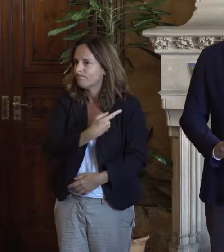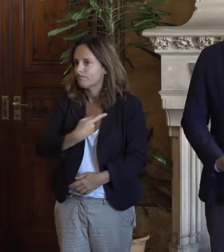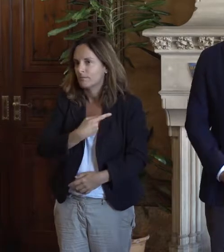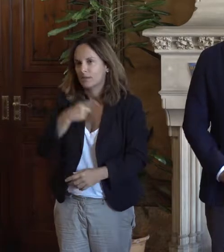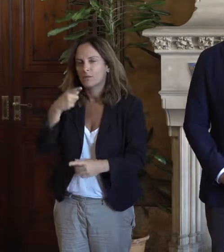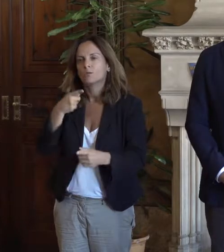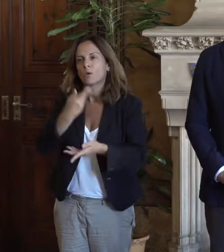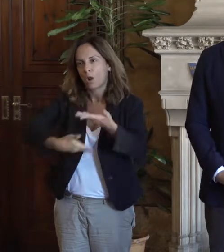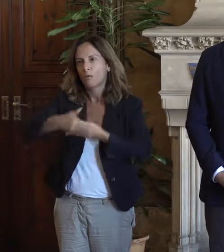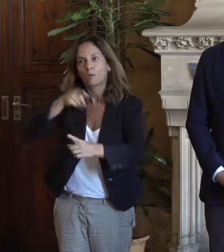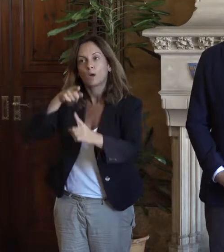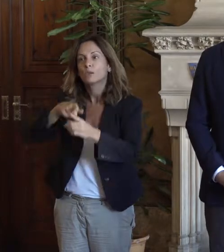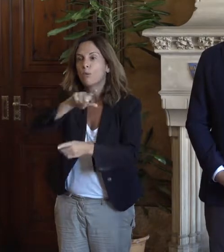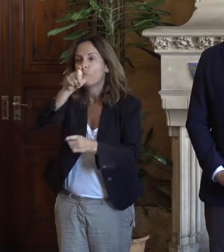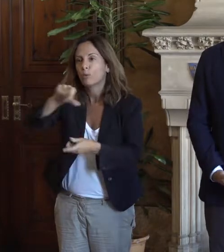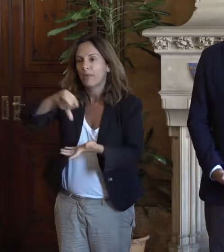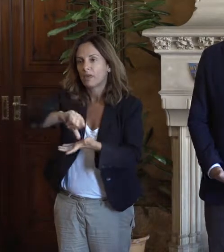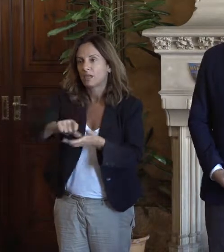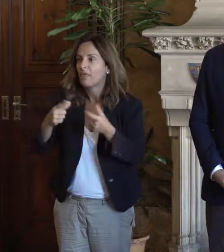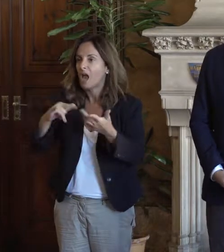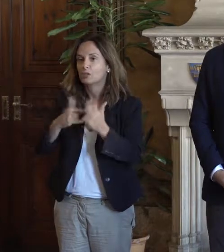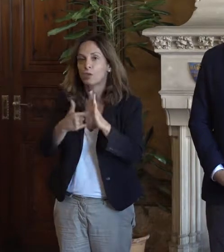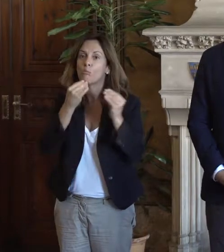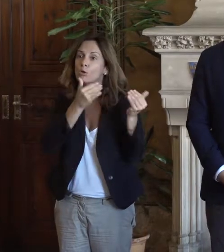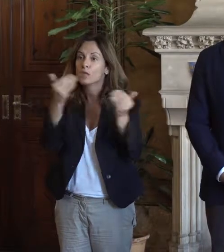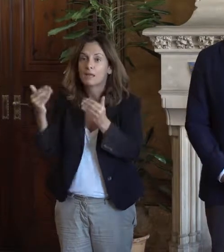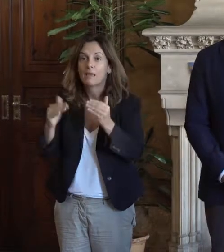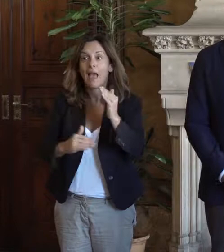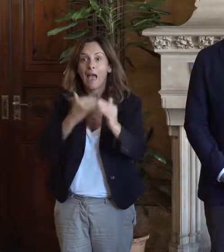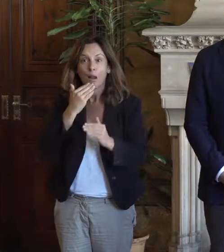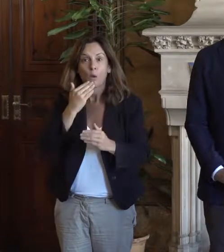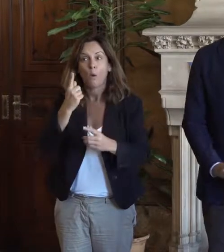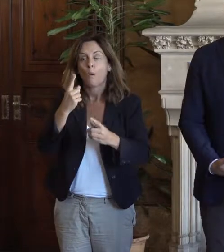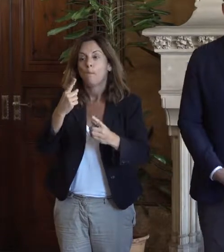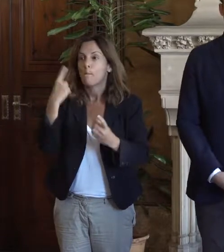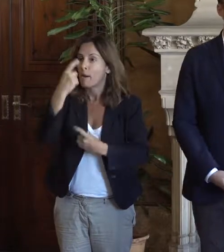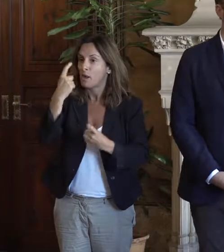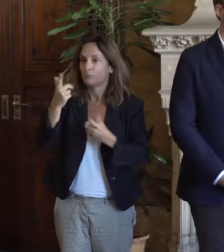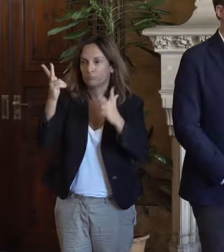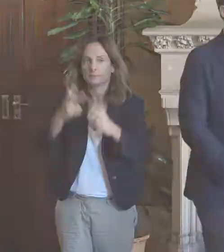donar a la ciutadania solucions. I bé, moltes gràcies si teniu alguna qüestió.